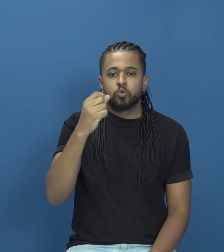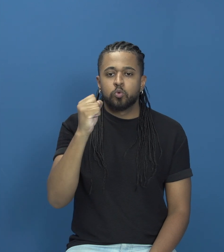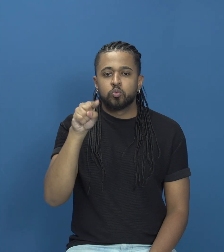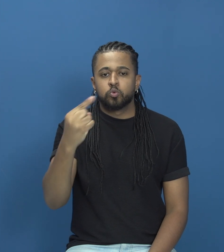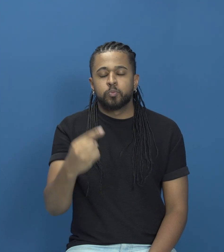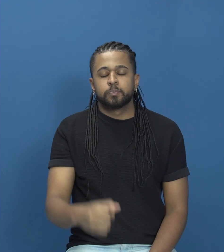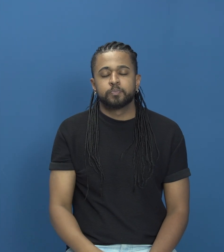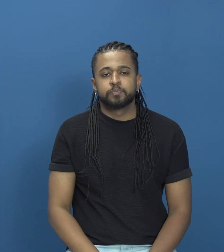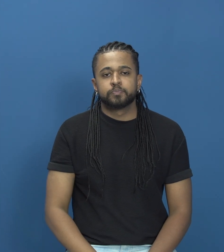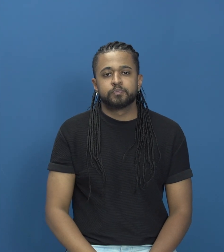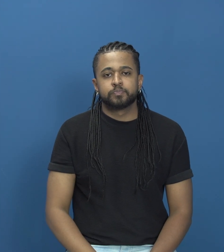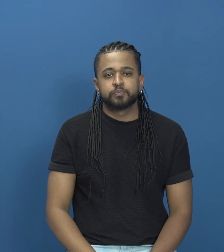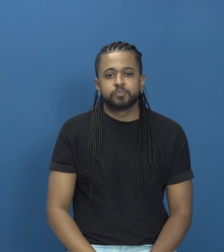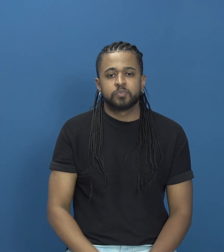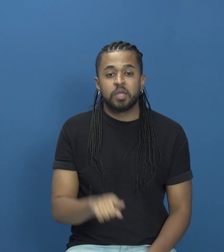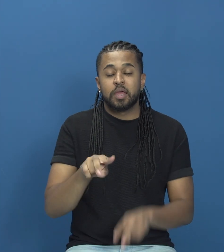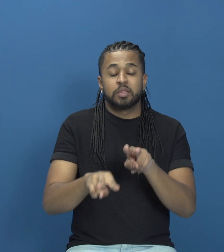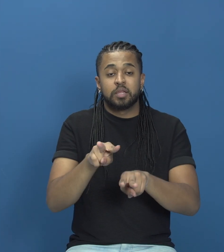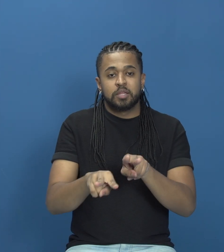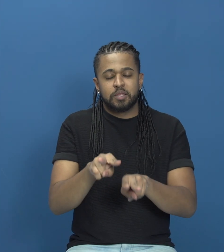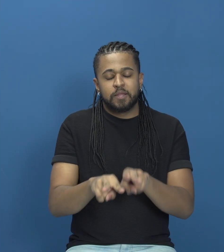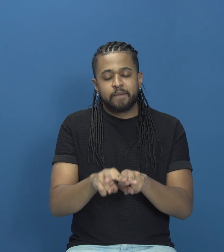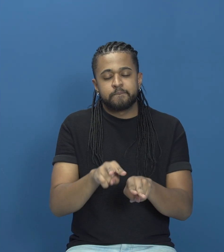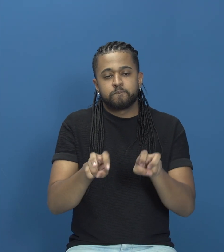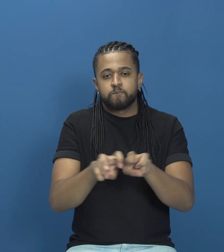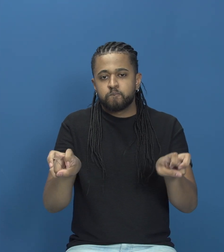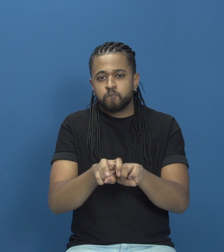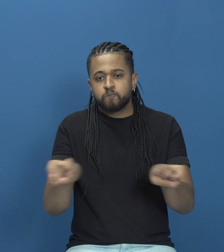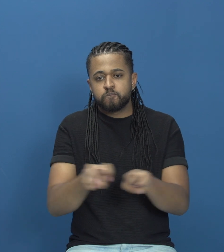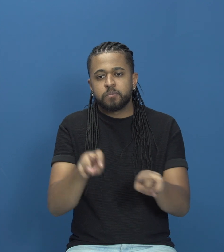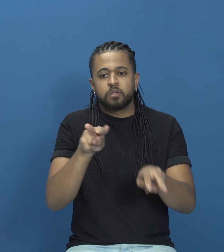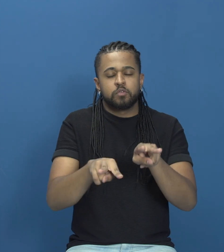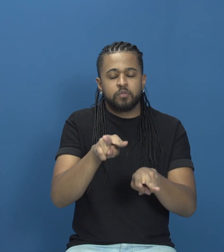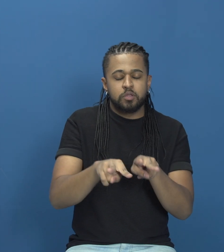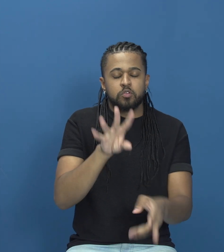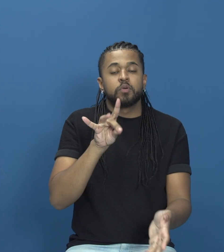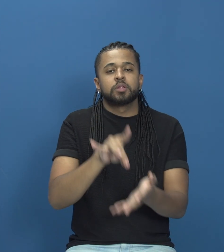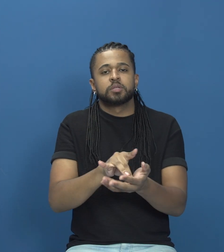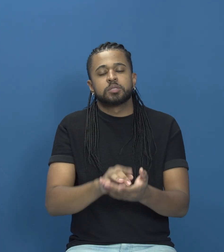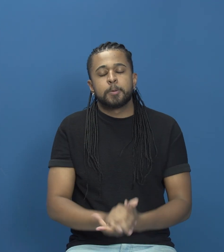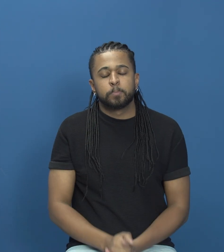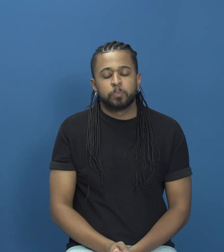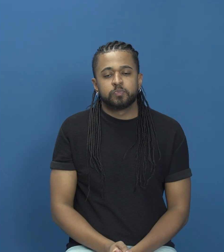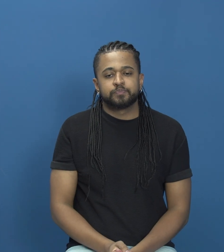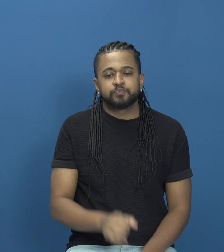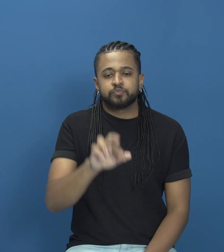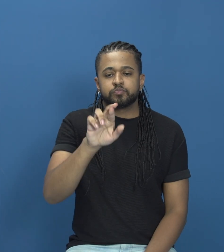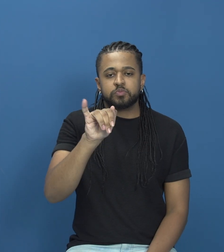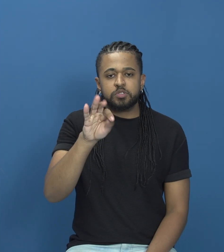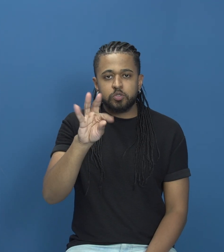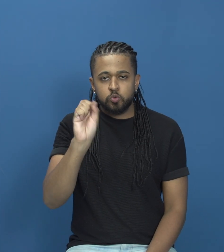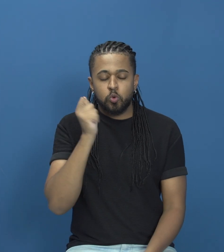11.8.1. Serão analisados pela banca de verificação e validação dos